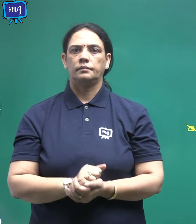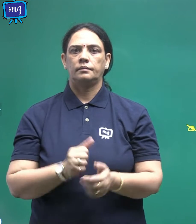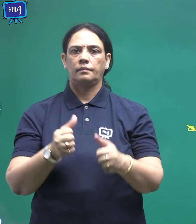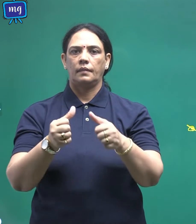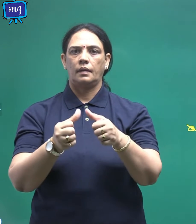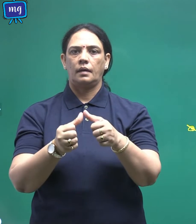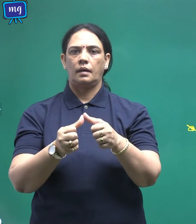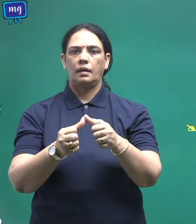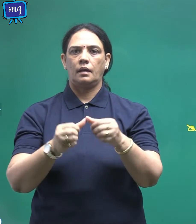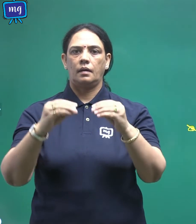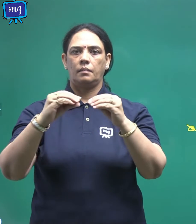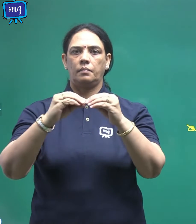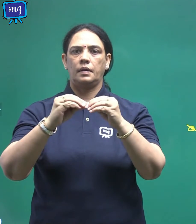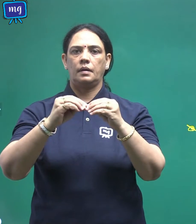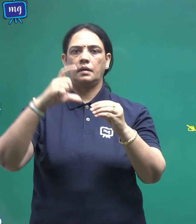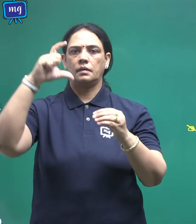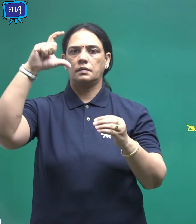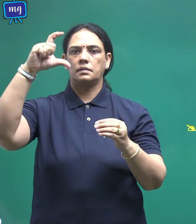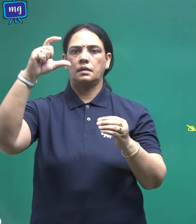ABCD के